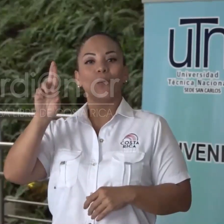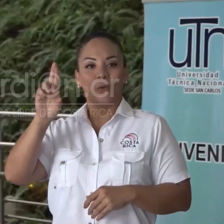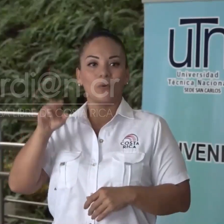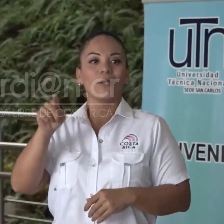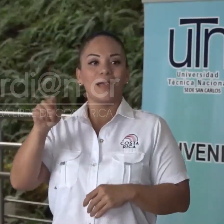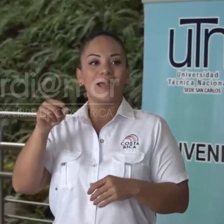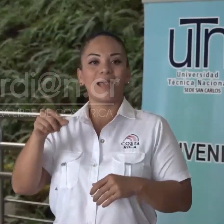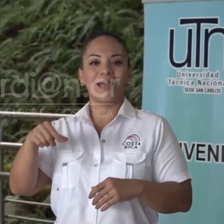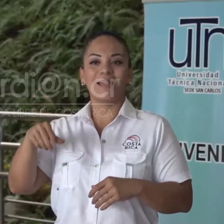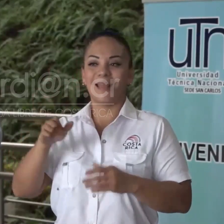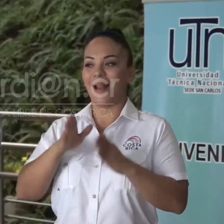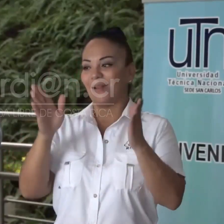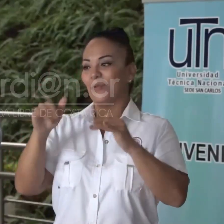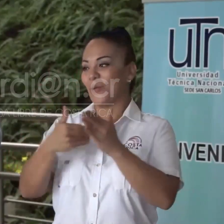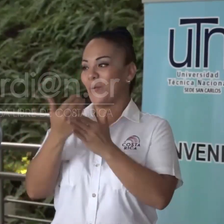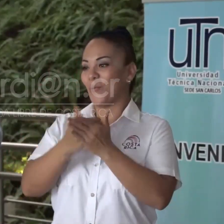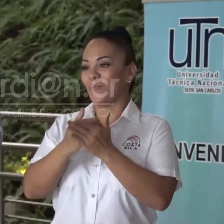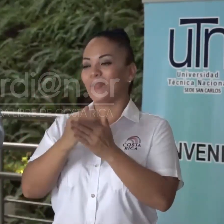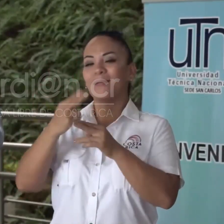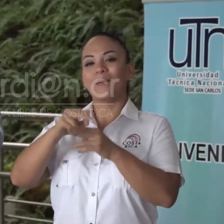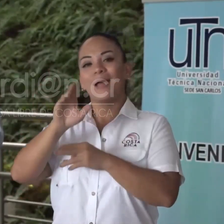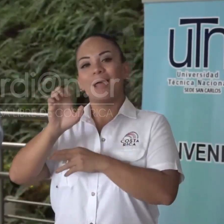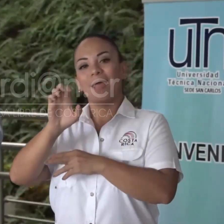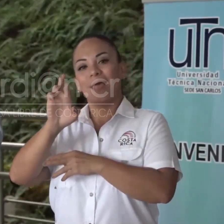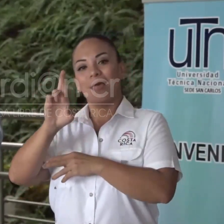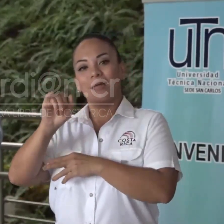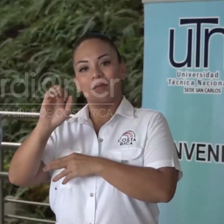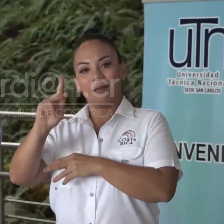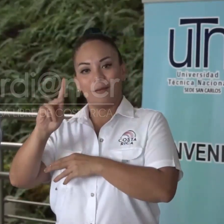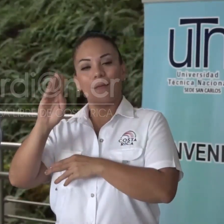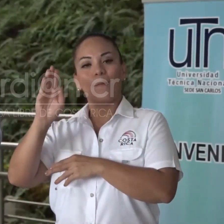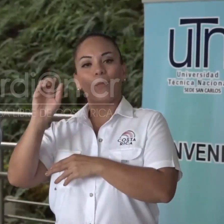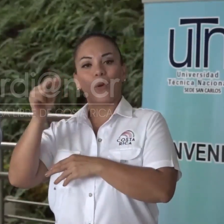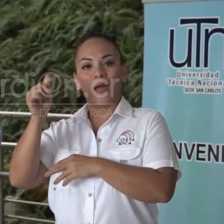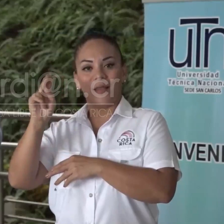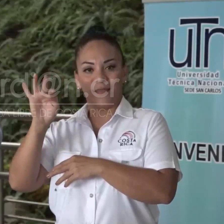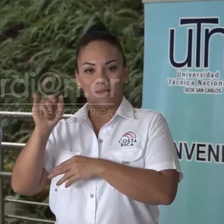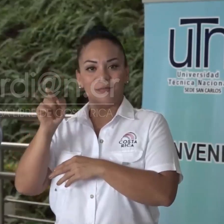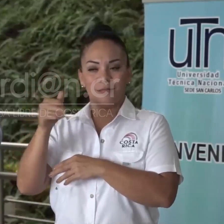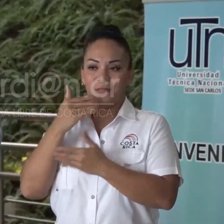ayudó muchísimo, a don Eric Bogantes, a